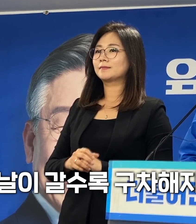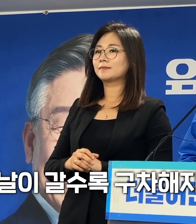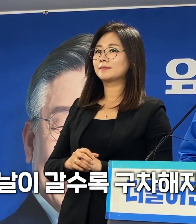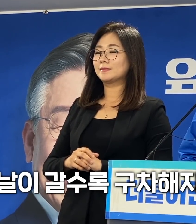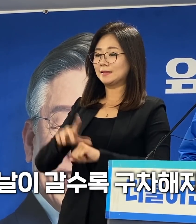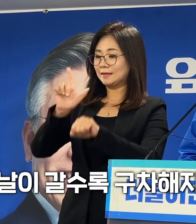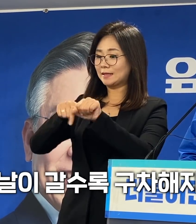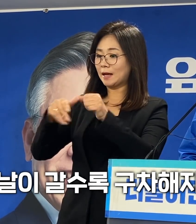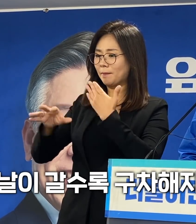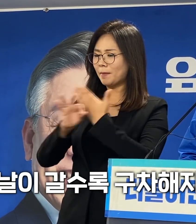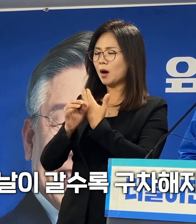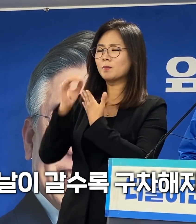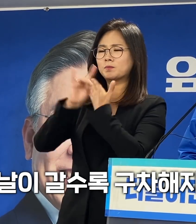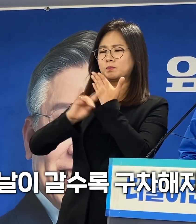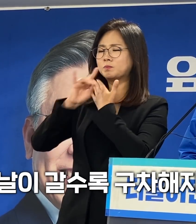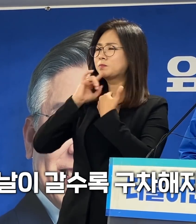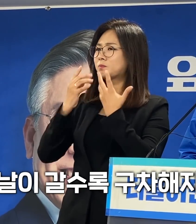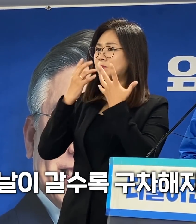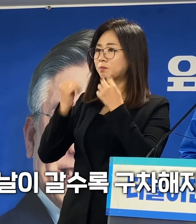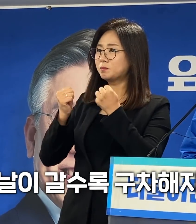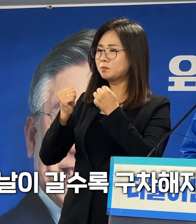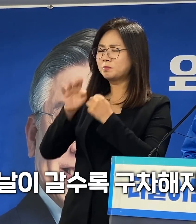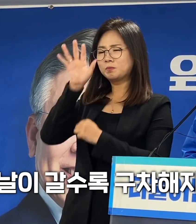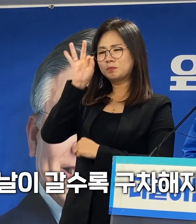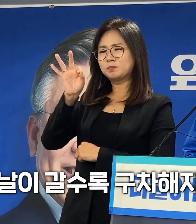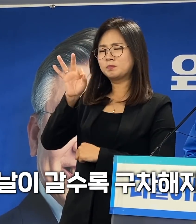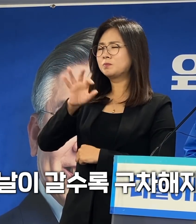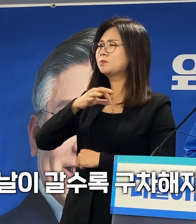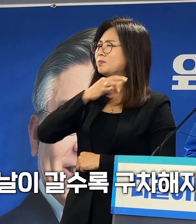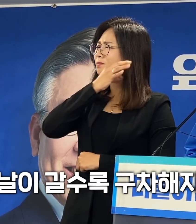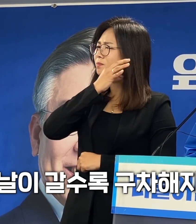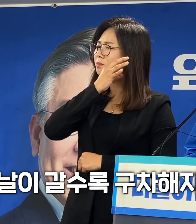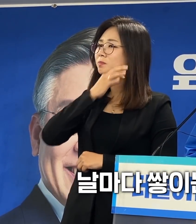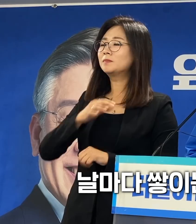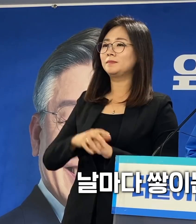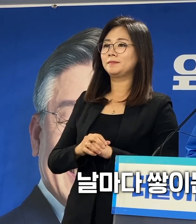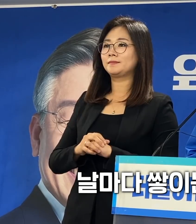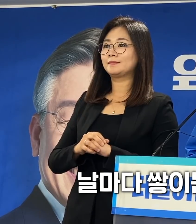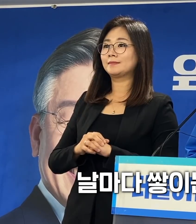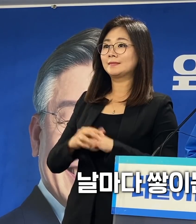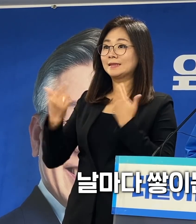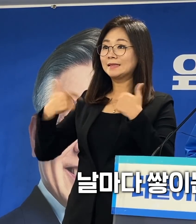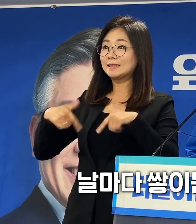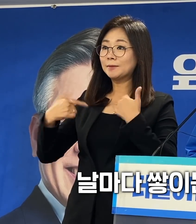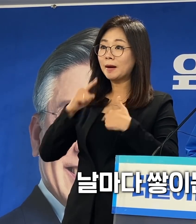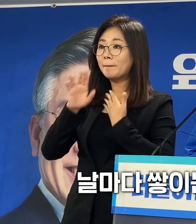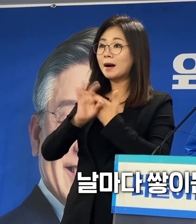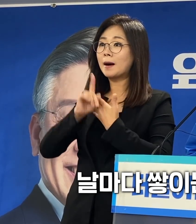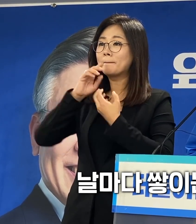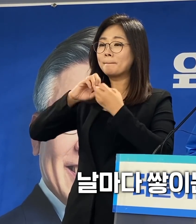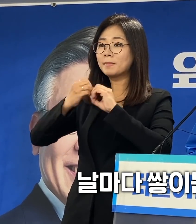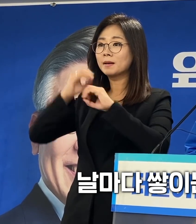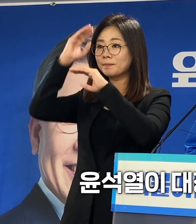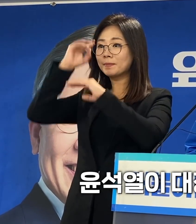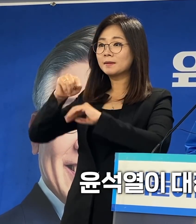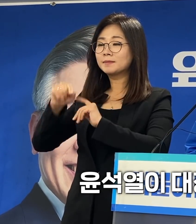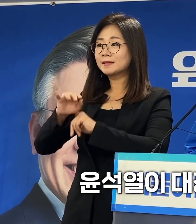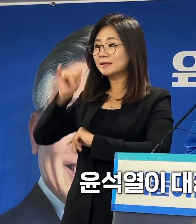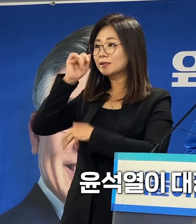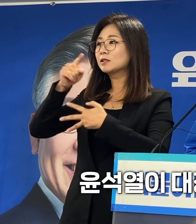날이 갈수록 구차해지는 변명이 애처로울 지경입니다. 날마다 쌓이는 억지와 궤변은